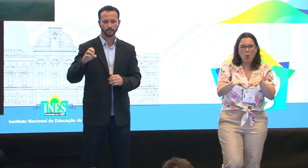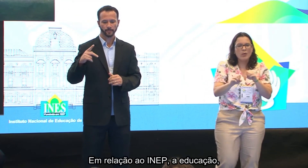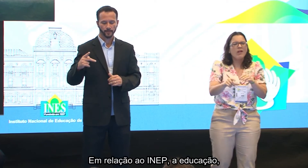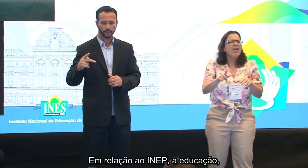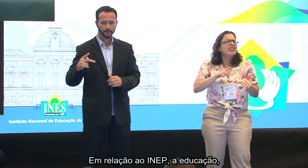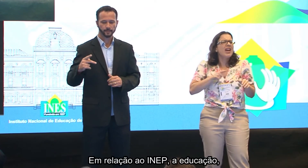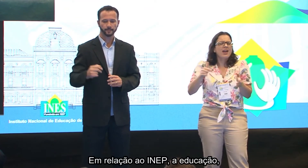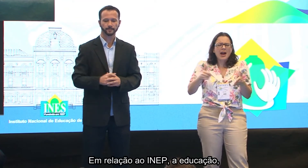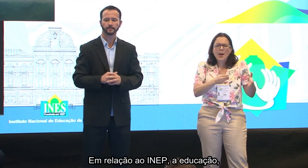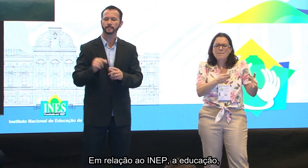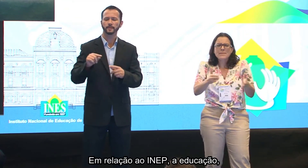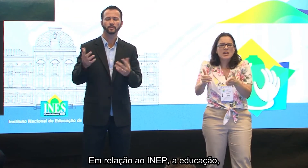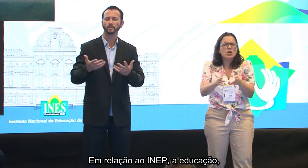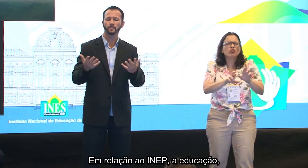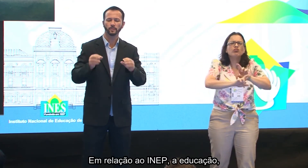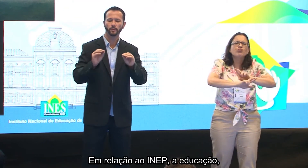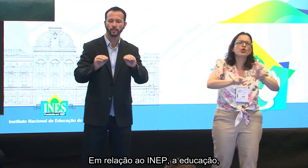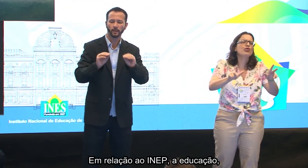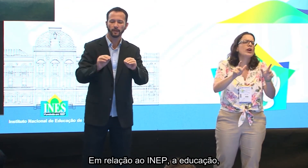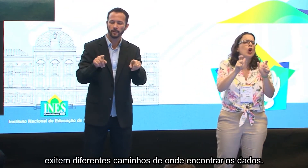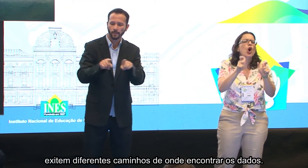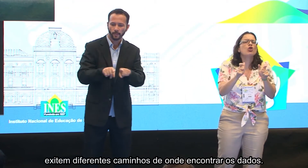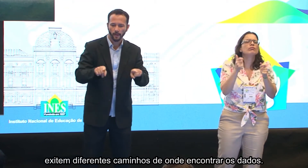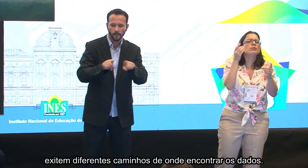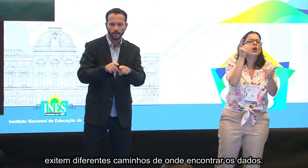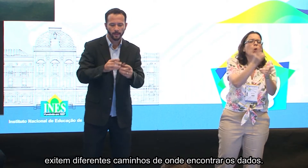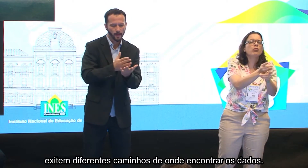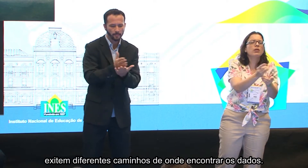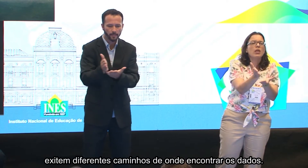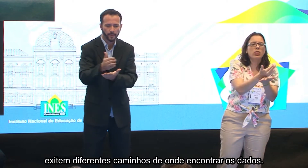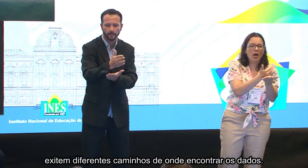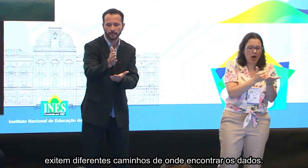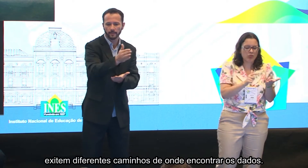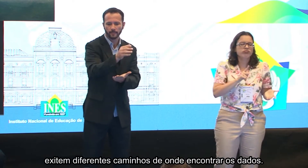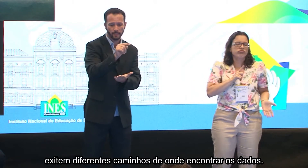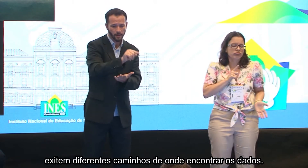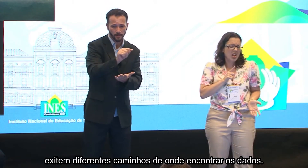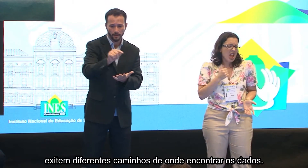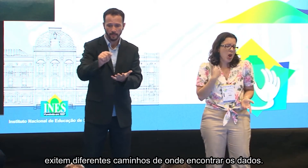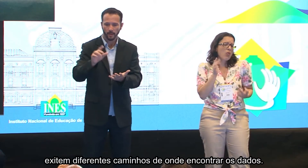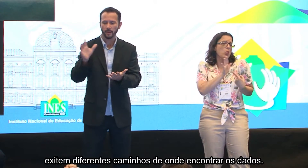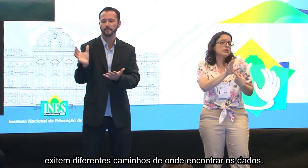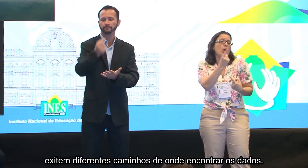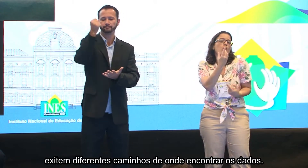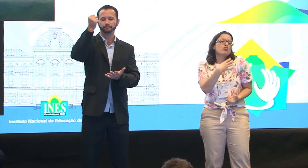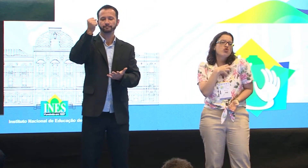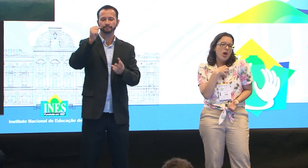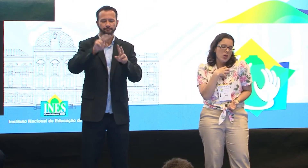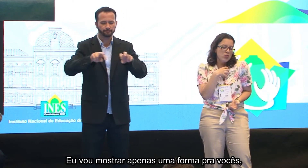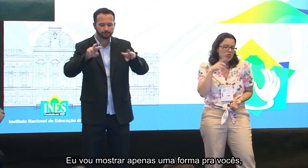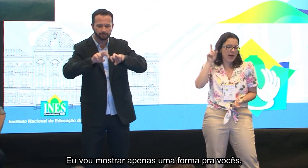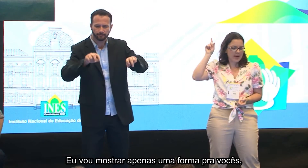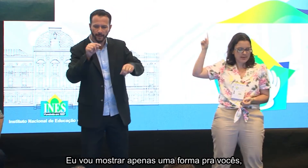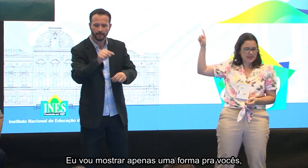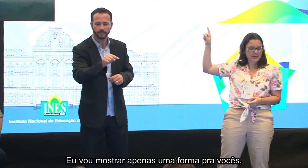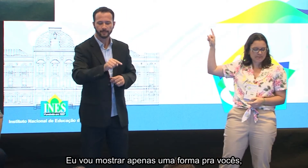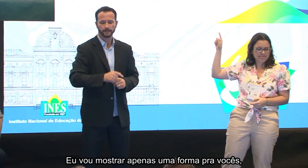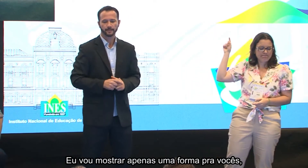Em relação ao INEP, a educação, existem diferentes caminhos onde encontrar os dados. Eu vou mostrar apenas uma forma